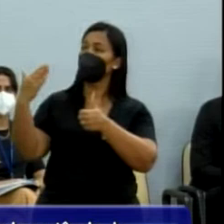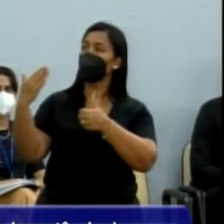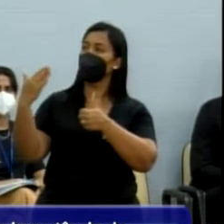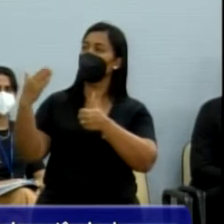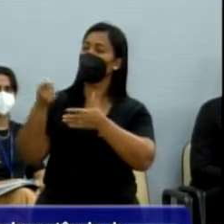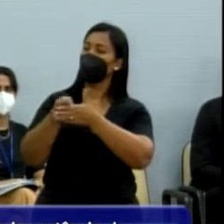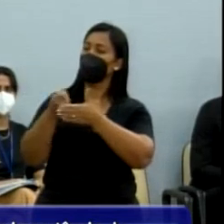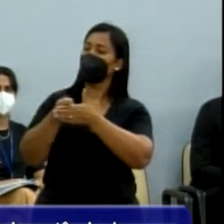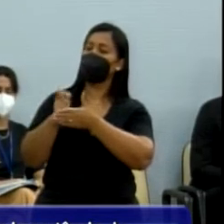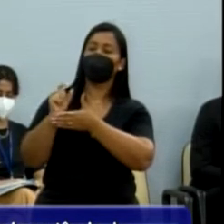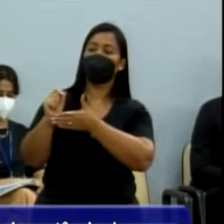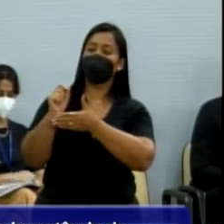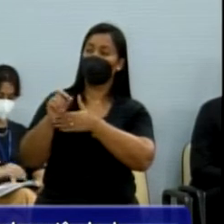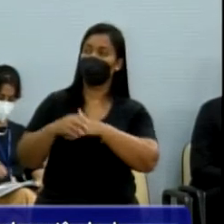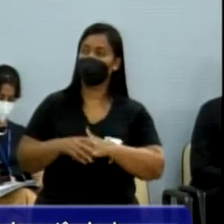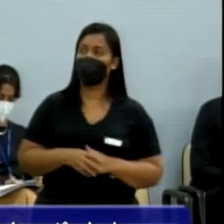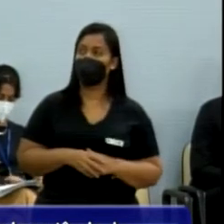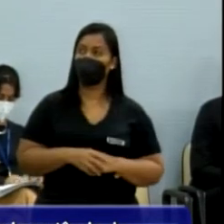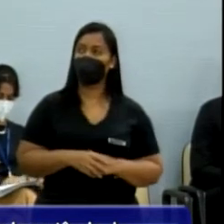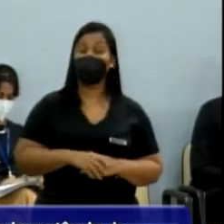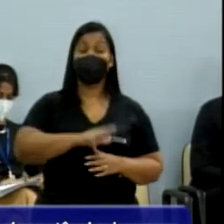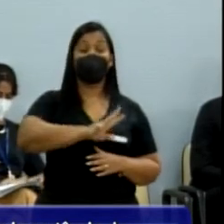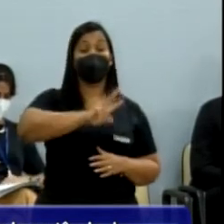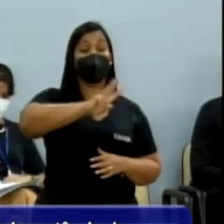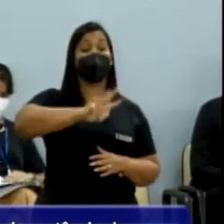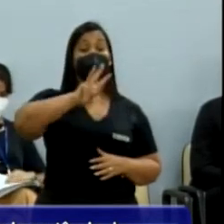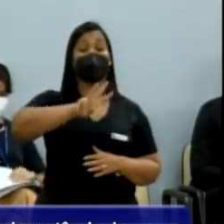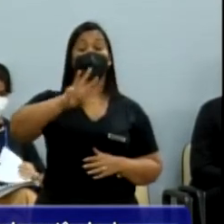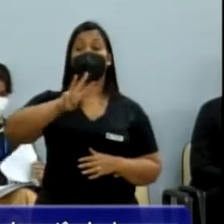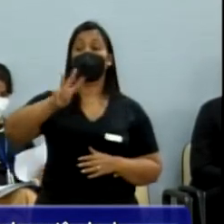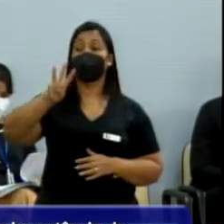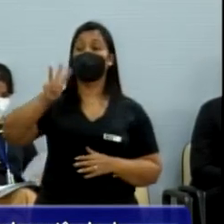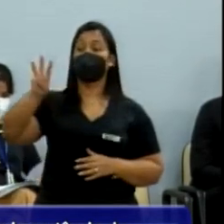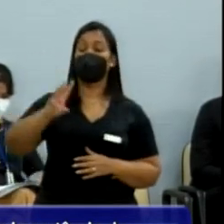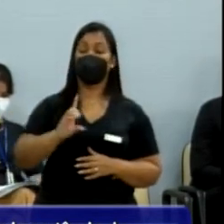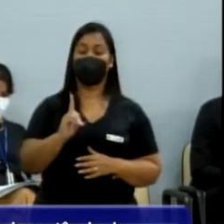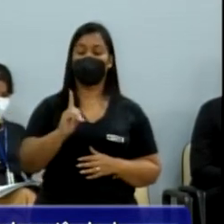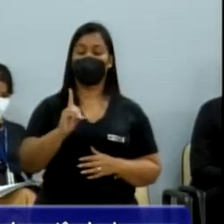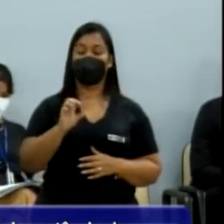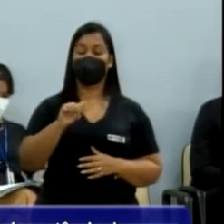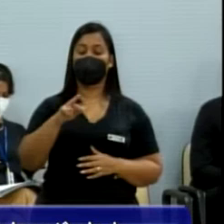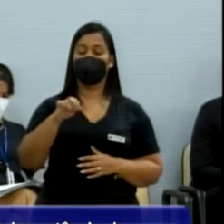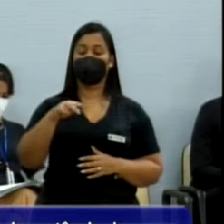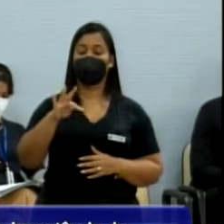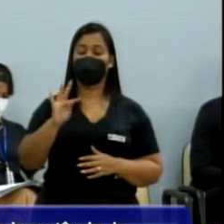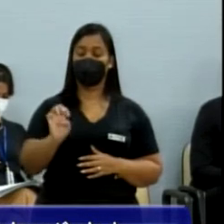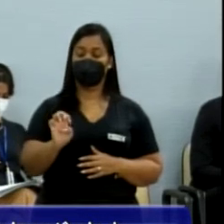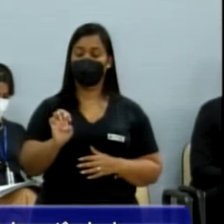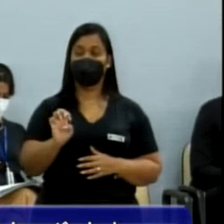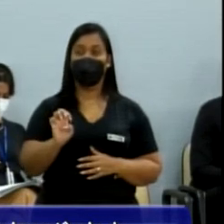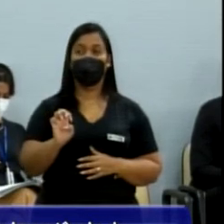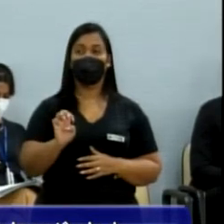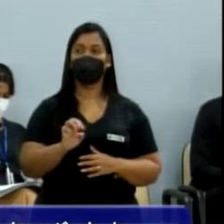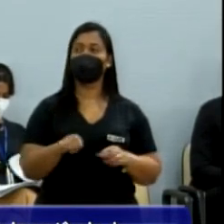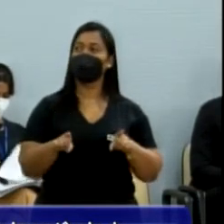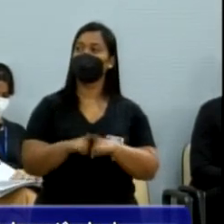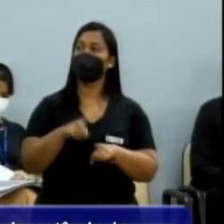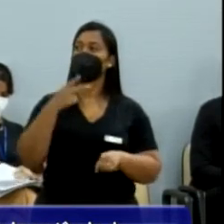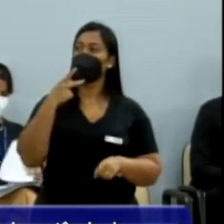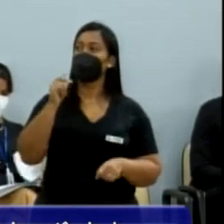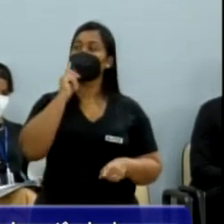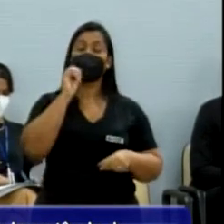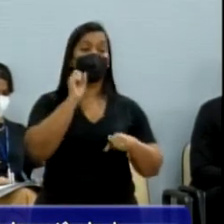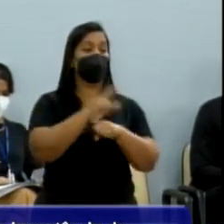o funcionamento do portal Demanda Net, onde as pessoas devem consultar lá a questão das